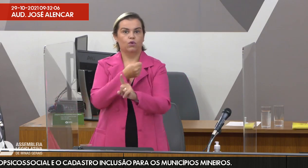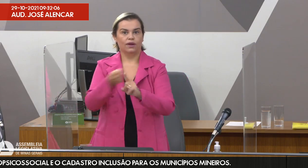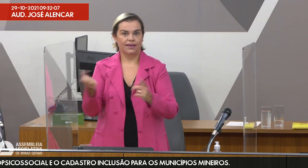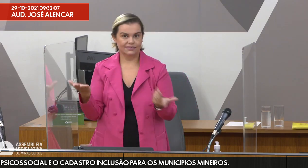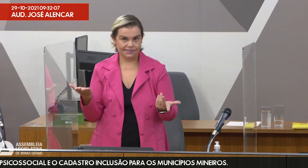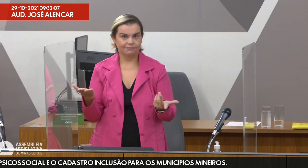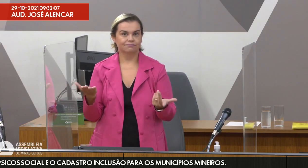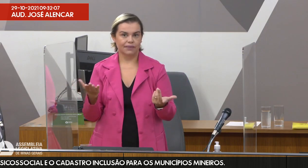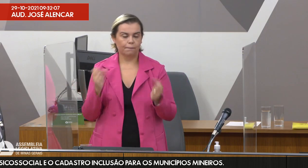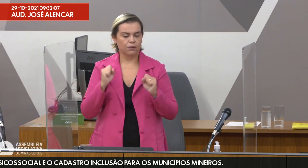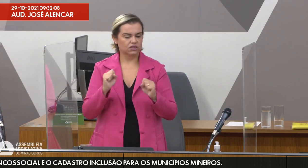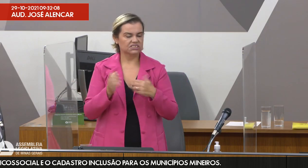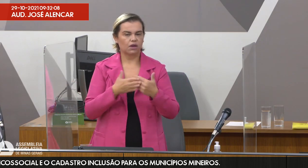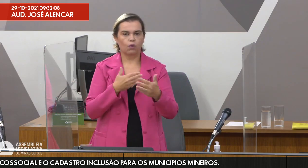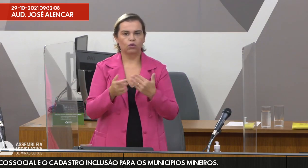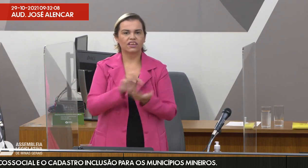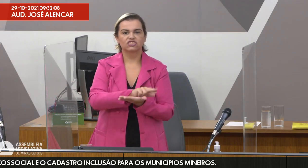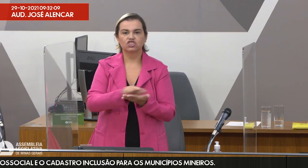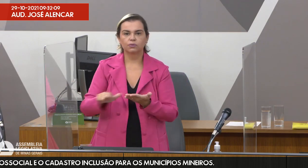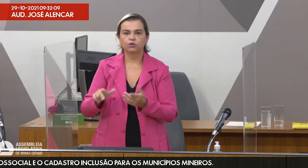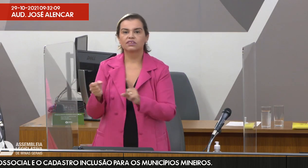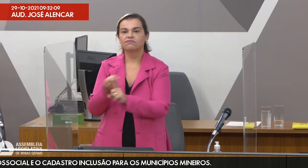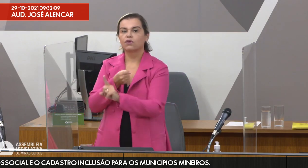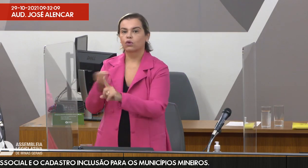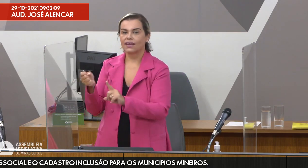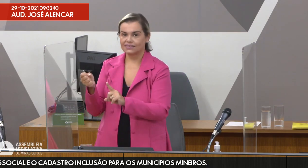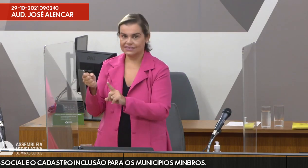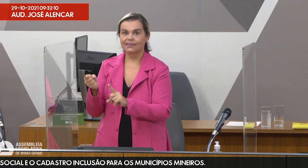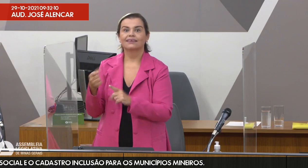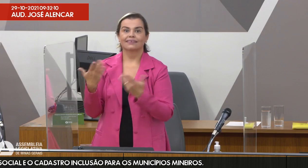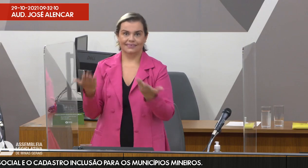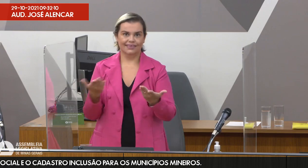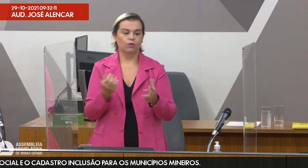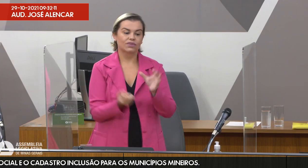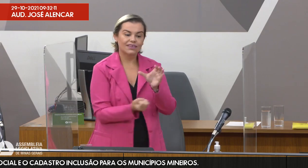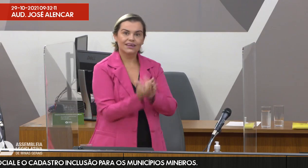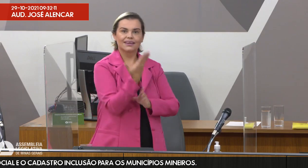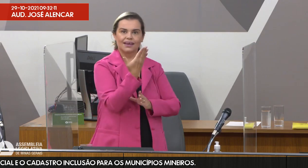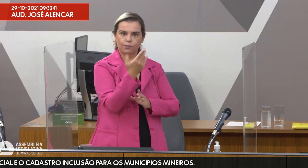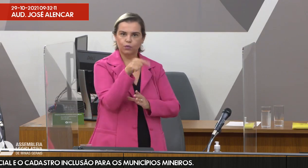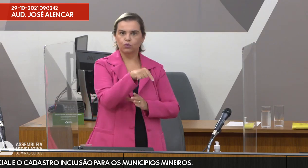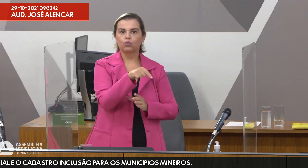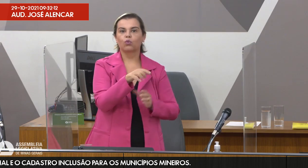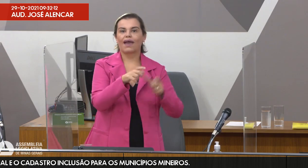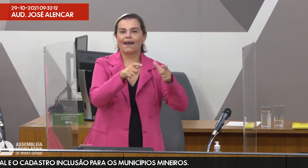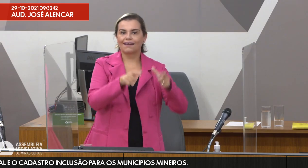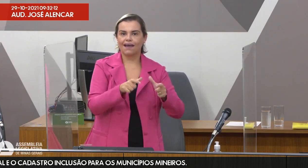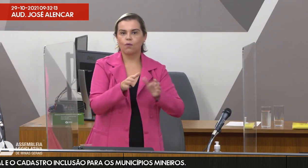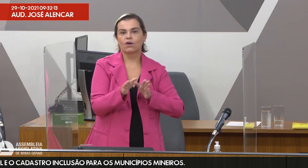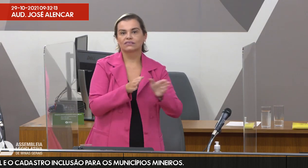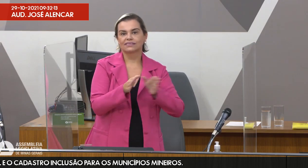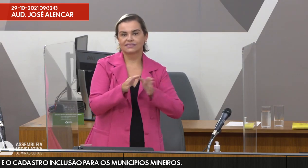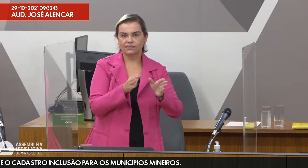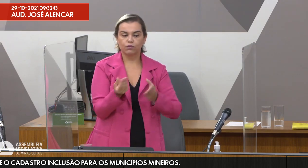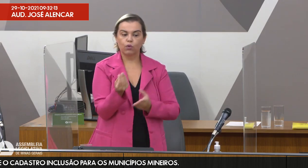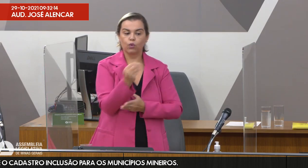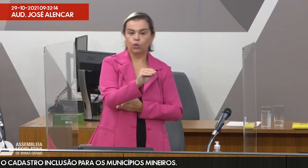O Ligue 180, que é especificamente sobre violência contra a mulher, também era realizado